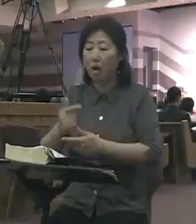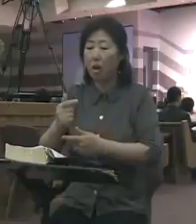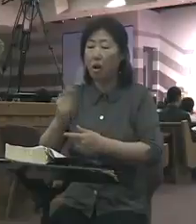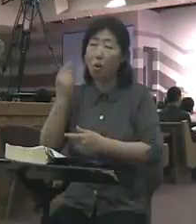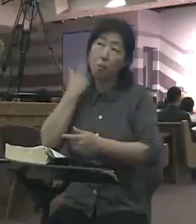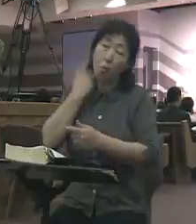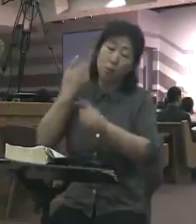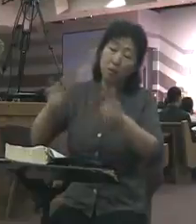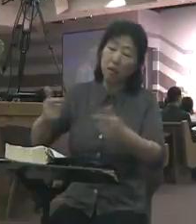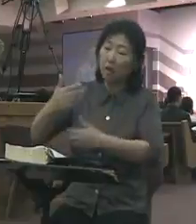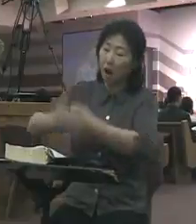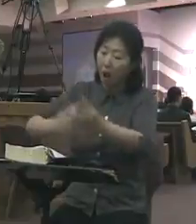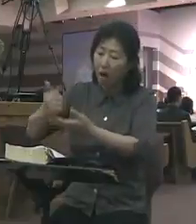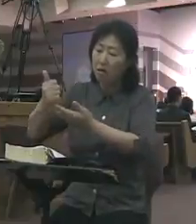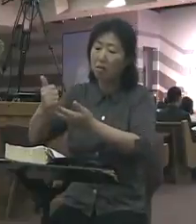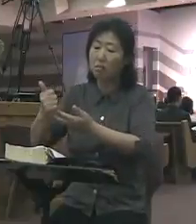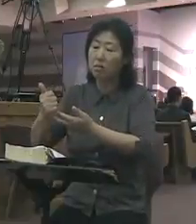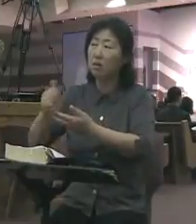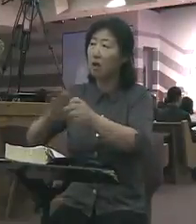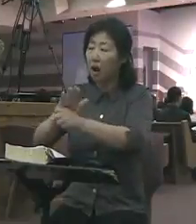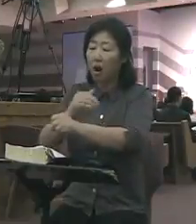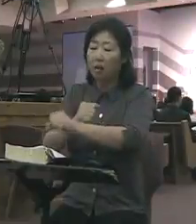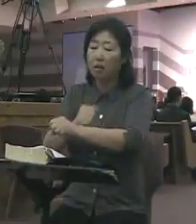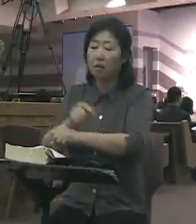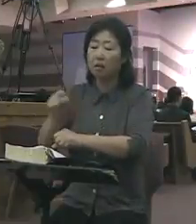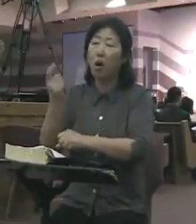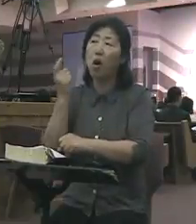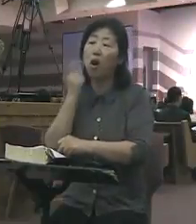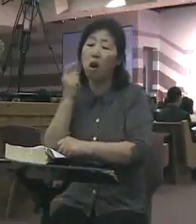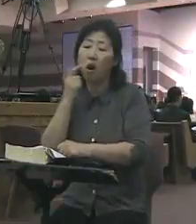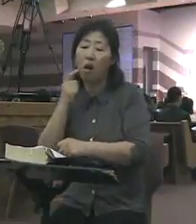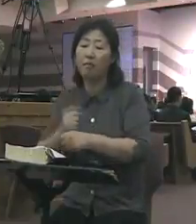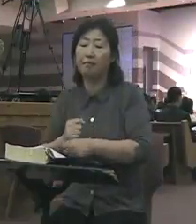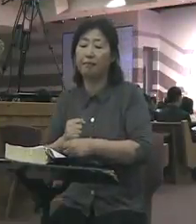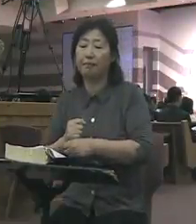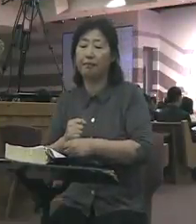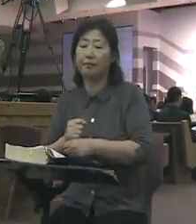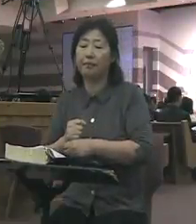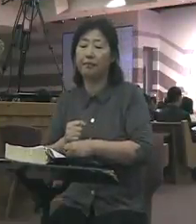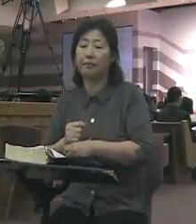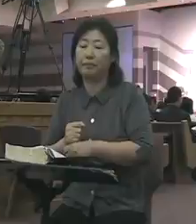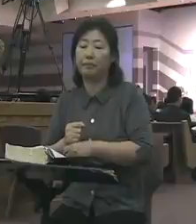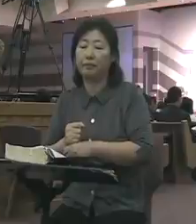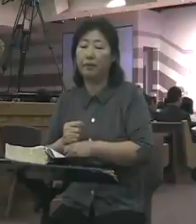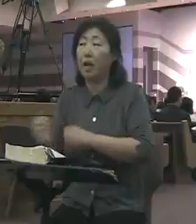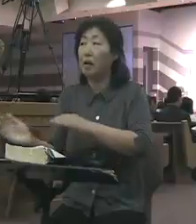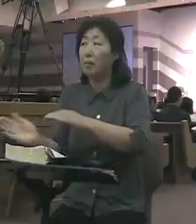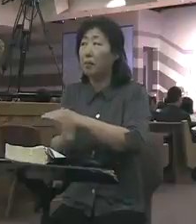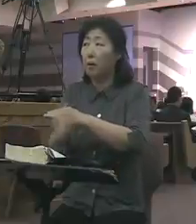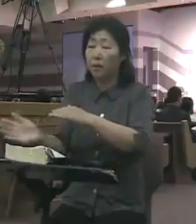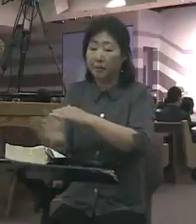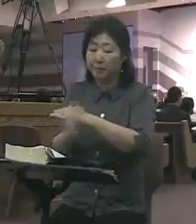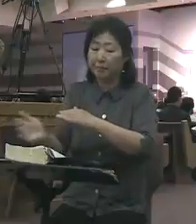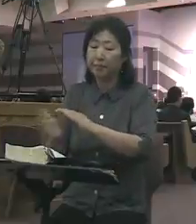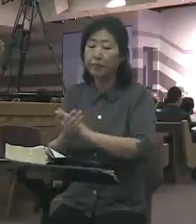것은 거짓말입니다. 렛고 하는 신앙, 비우는 신앙은 다른 게 아닙니다.